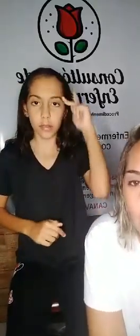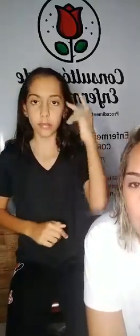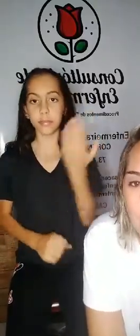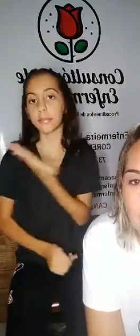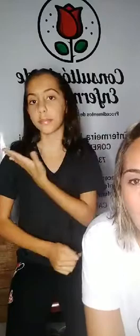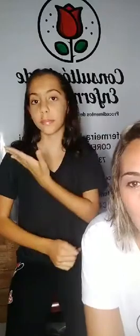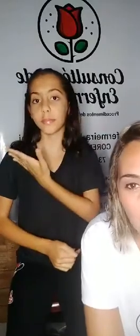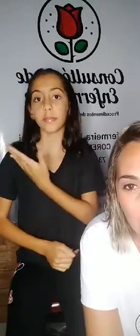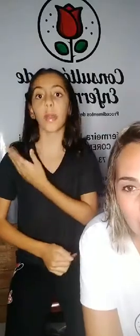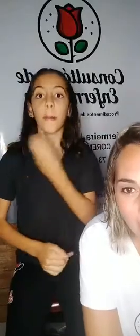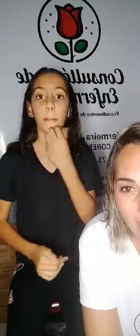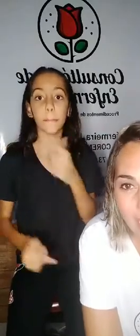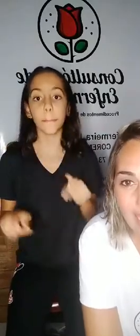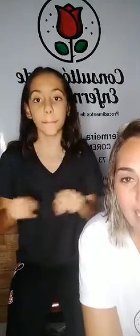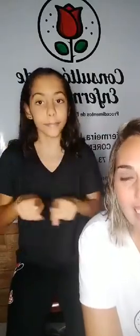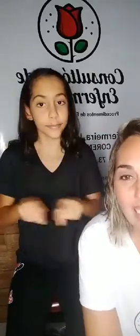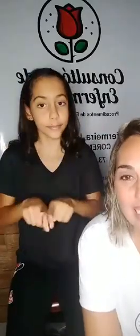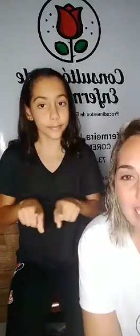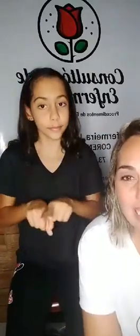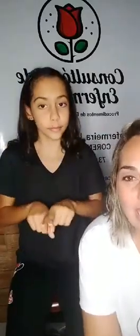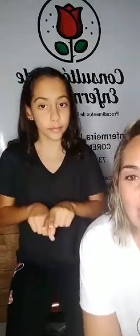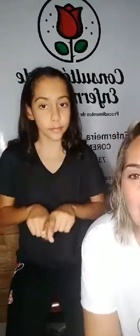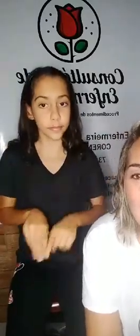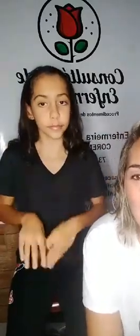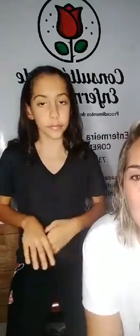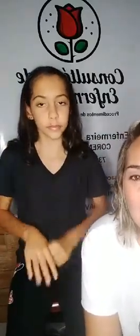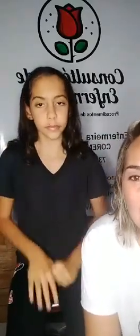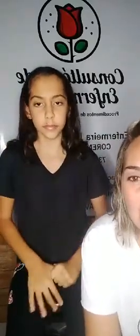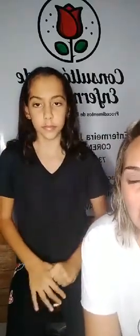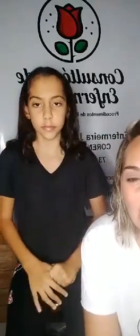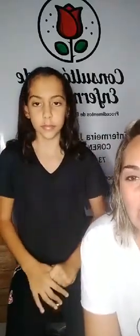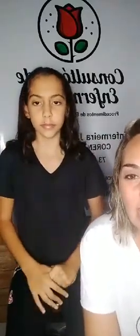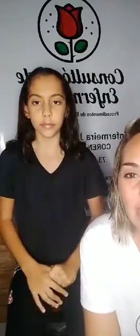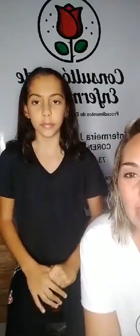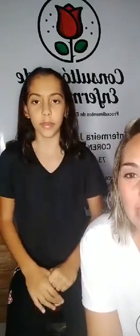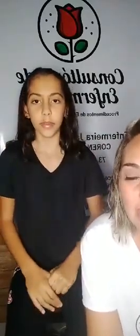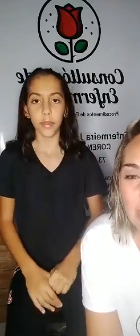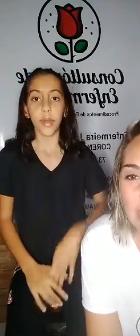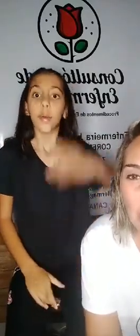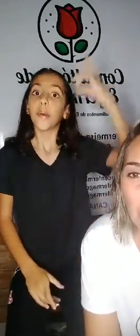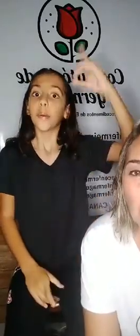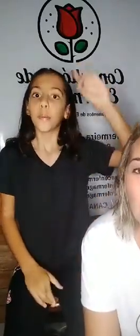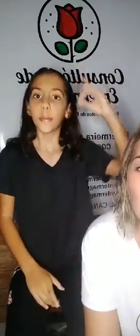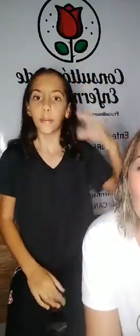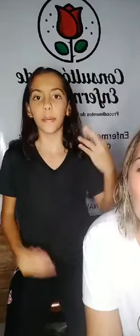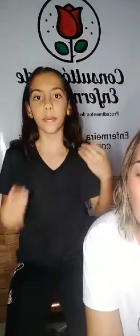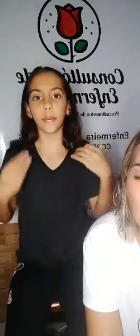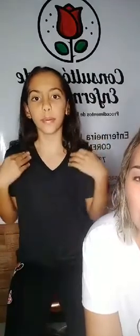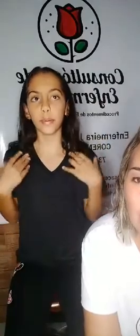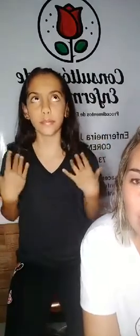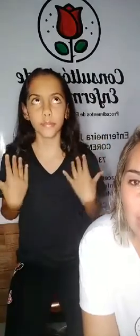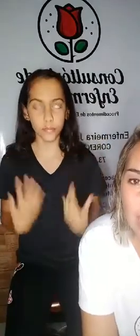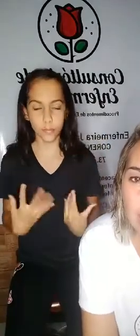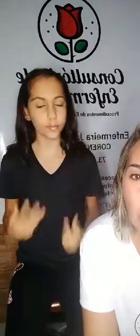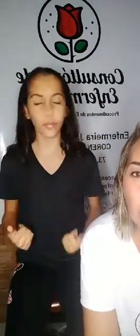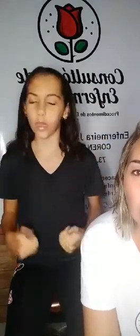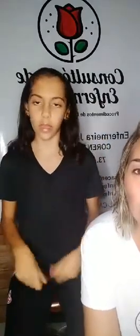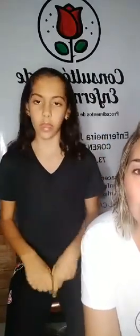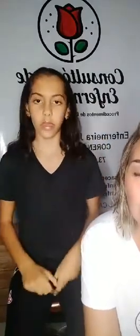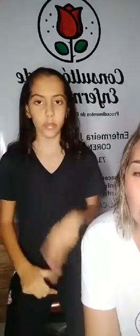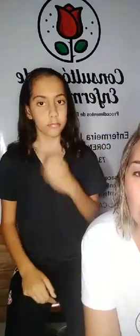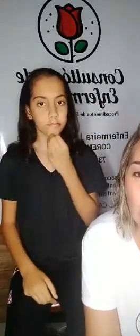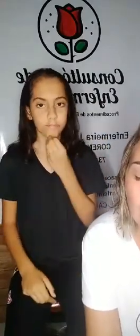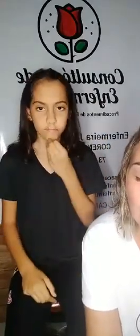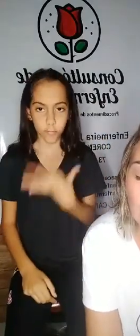muito especial também. Graças a Deus, as lives assim que a gente tem feito são sempre com pessoas muito queridas, com pessoas